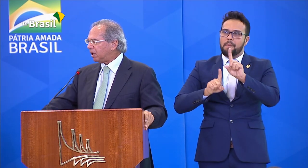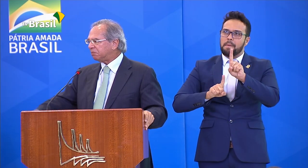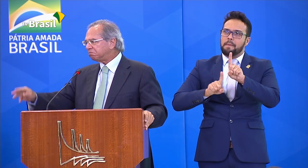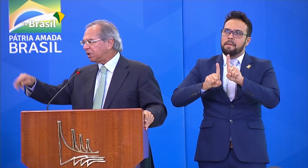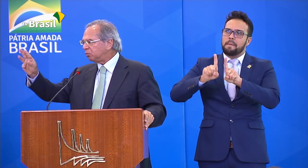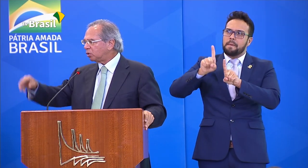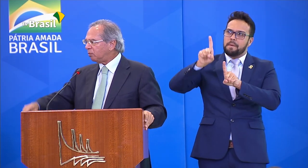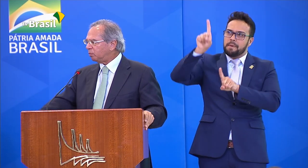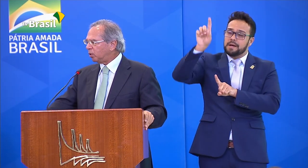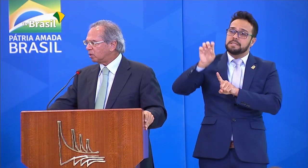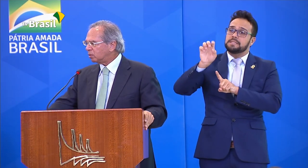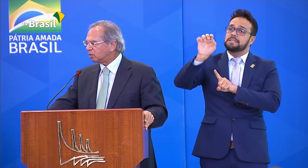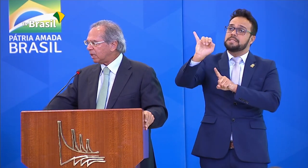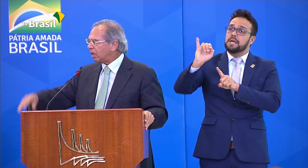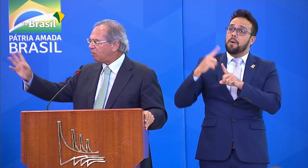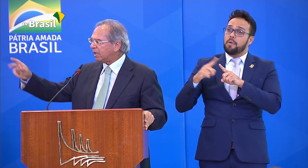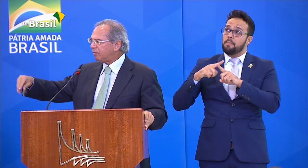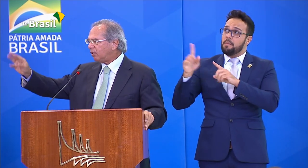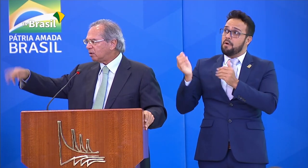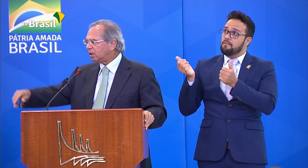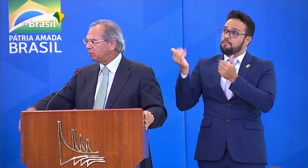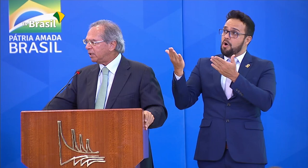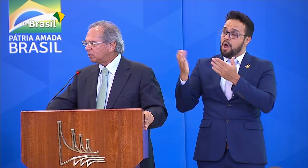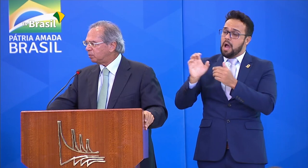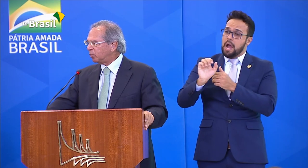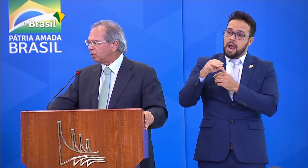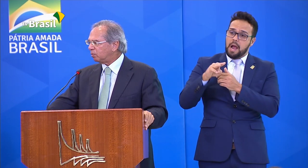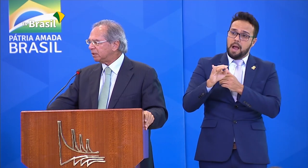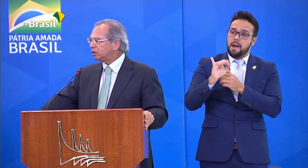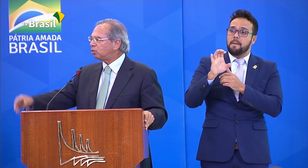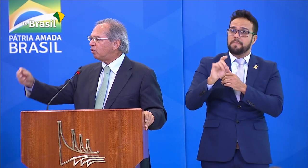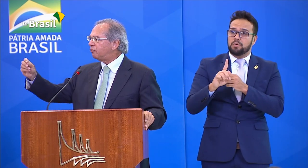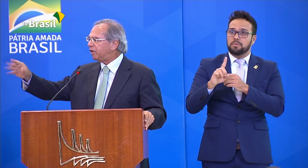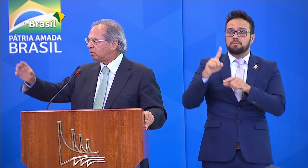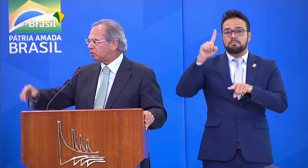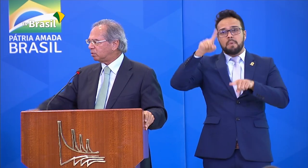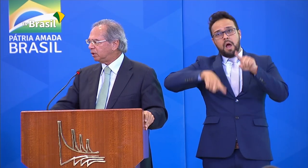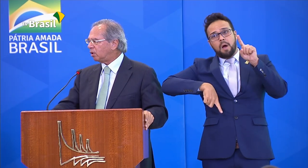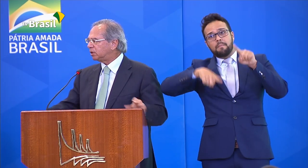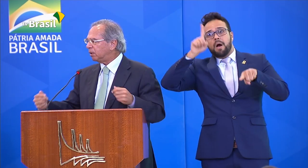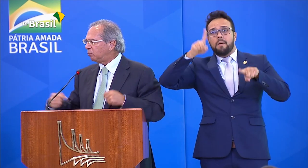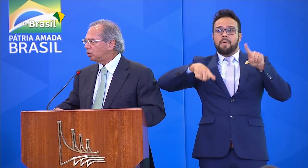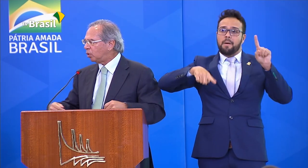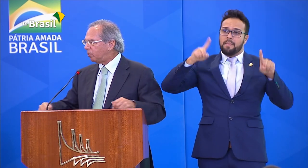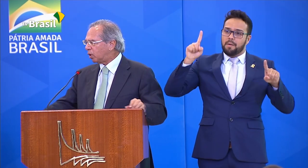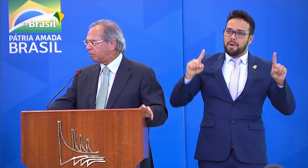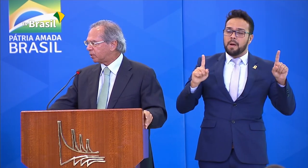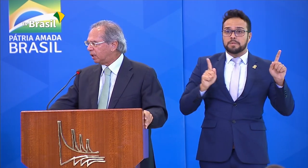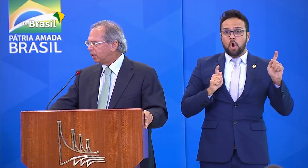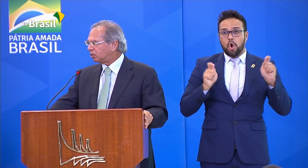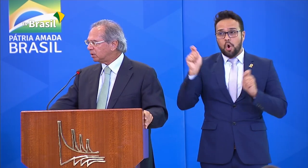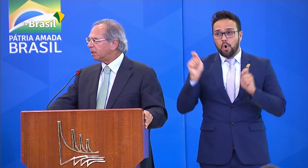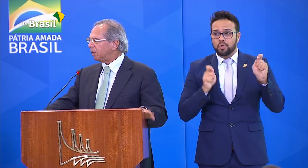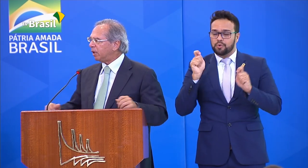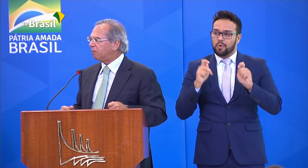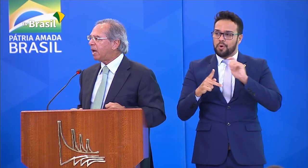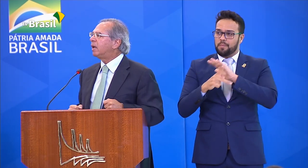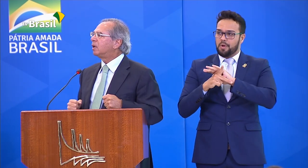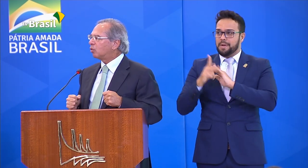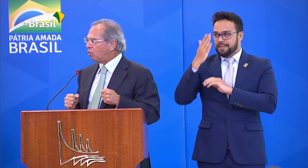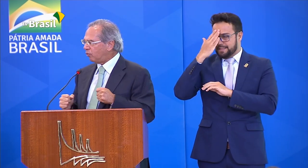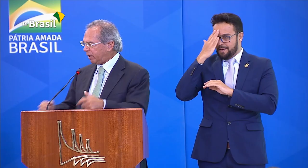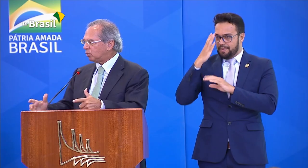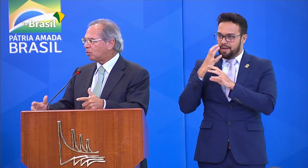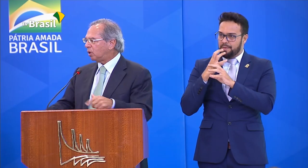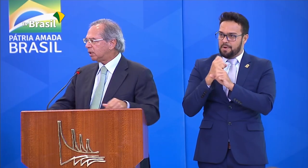problema lá fora, o câmbio sobe um pouco. Se acalmar lá fora, o câmbio desce um pouco. Mas isso é um vento e nós temos um motor próprio. Nós sabemos